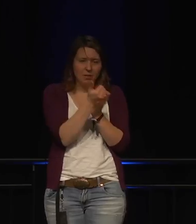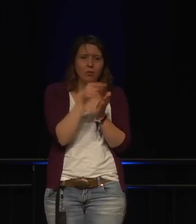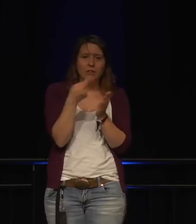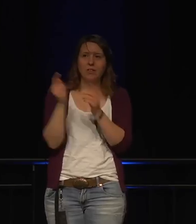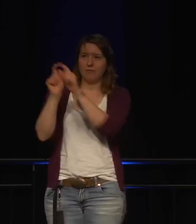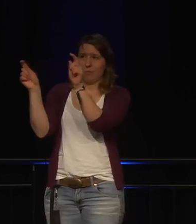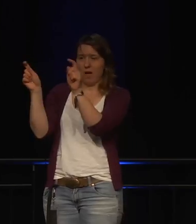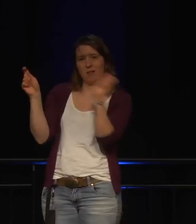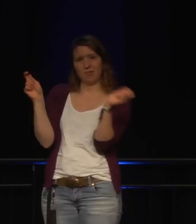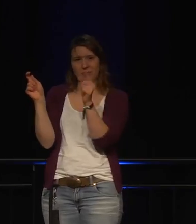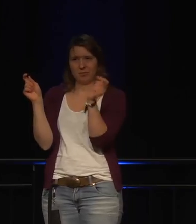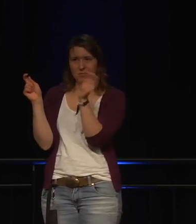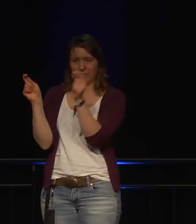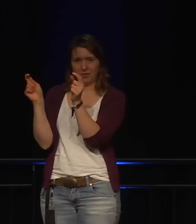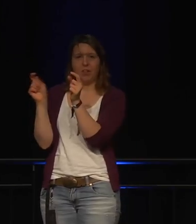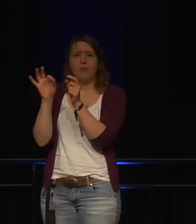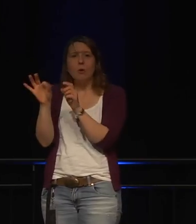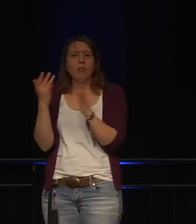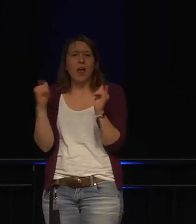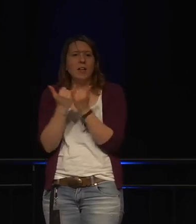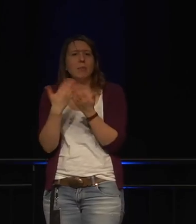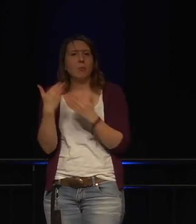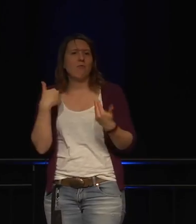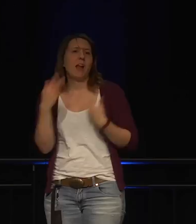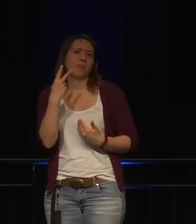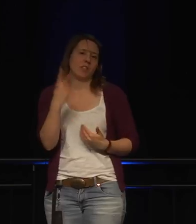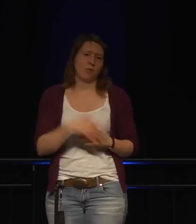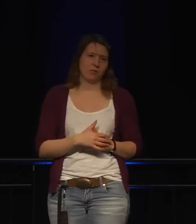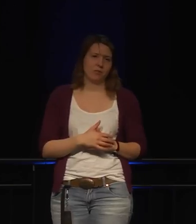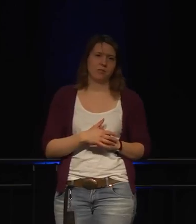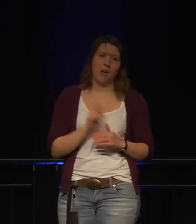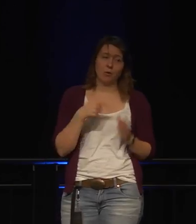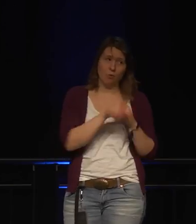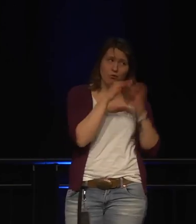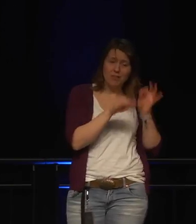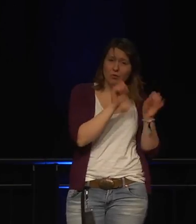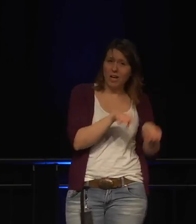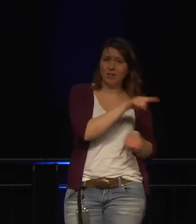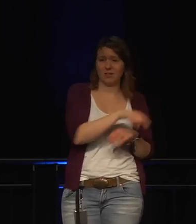otras empresas para controlar el comportamiento de los padres.